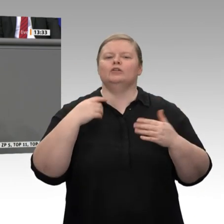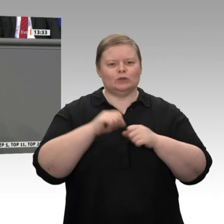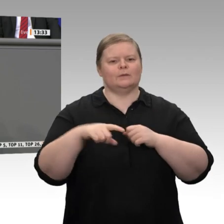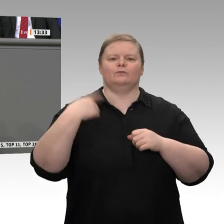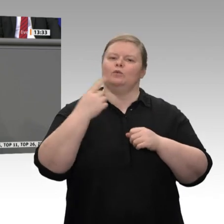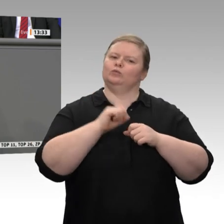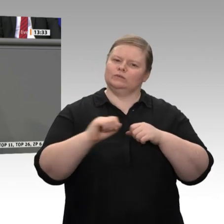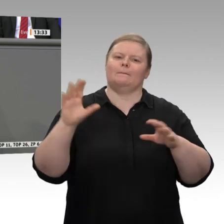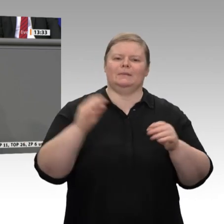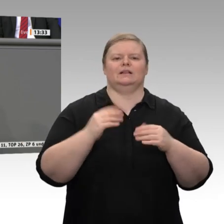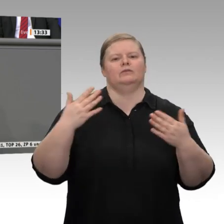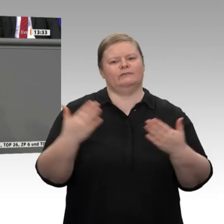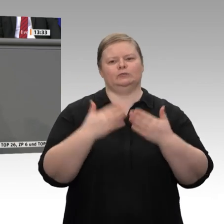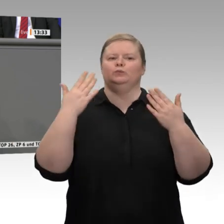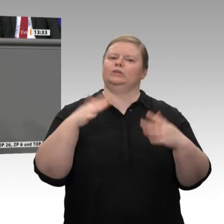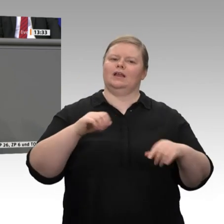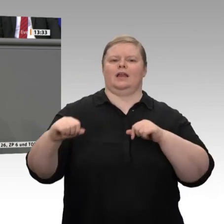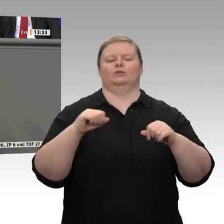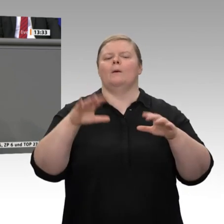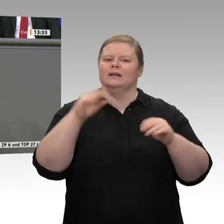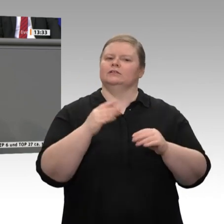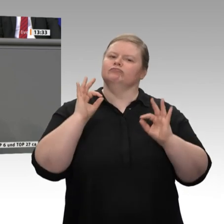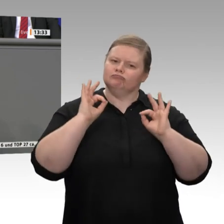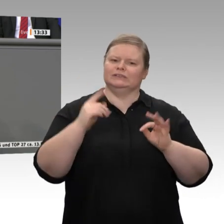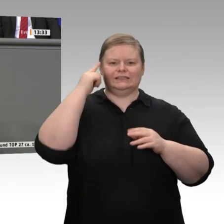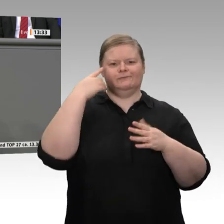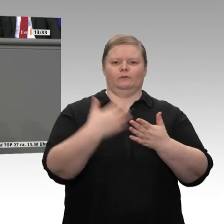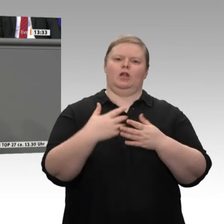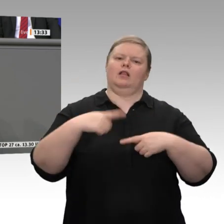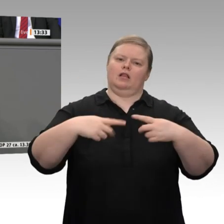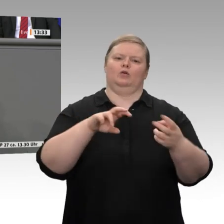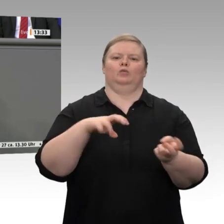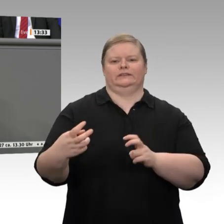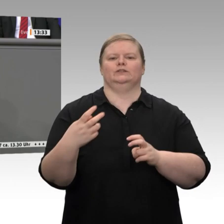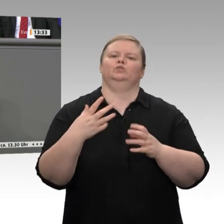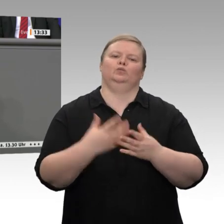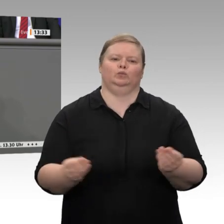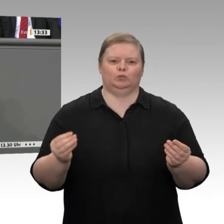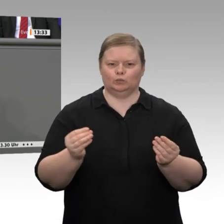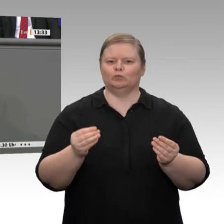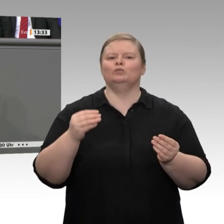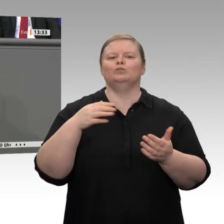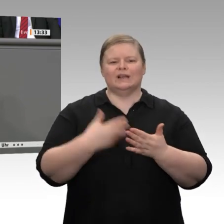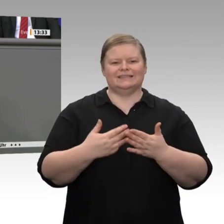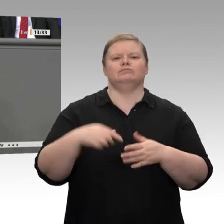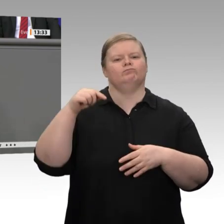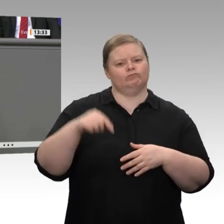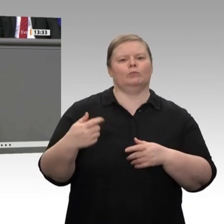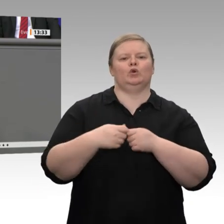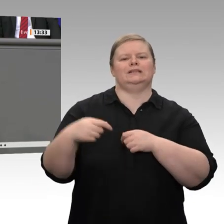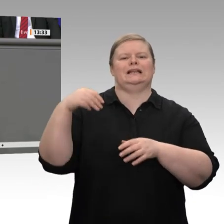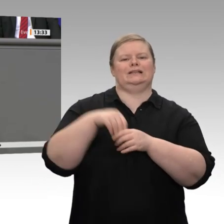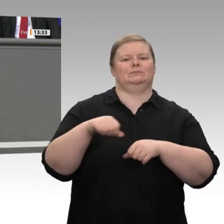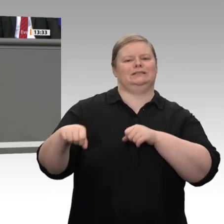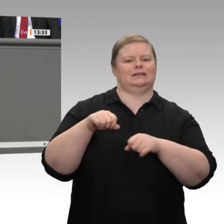handhabbaren Lösung tun. Und ich will Ihnen sagen, genau das hat das Bundesinnenministerium mit seinen Erlassen zur Auslegung von